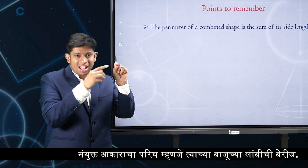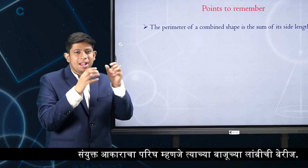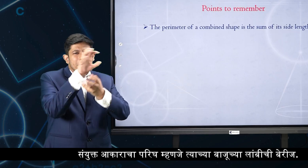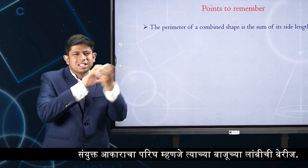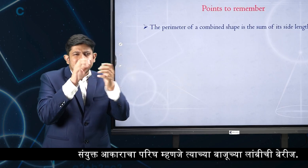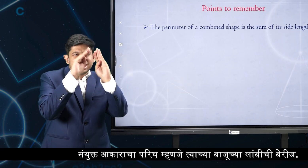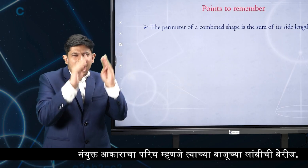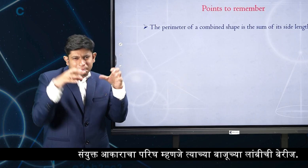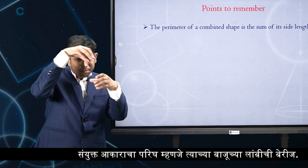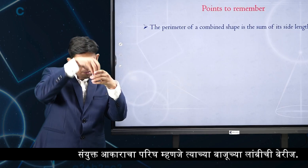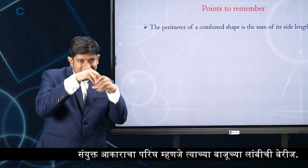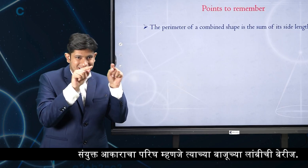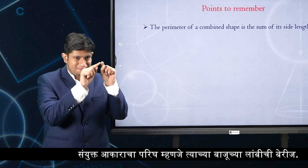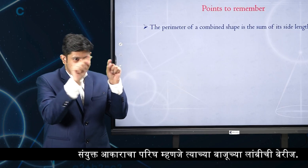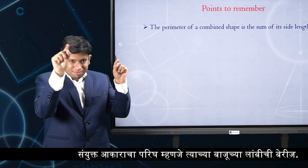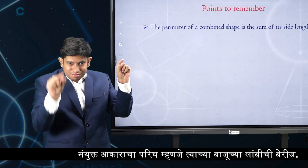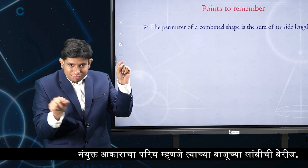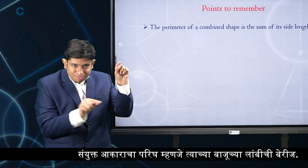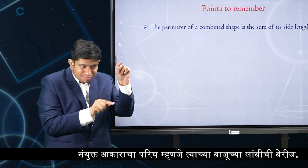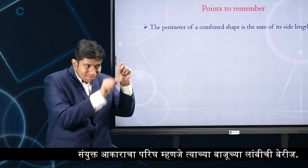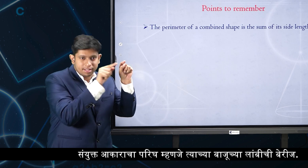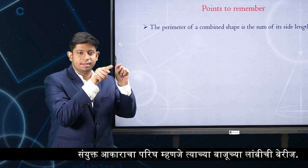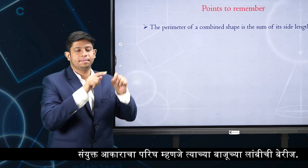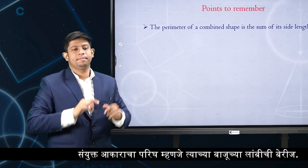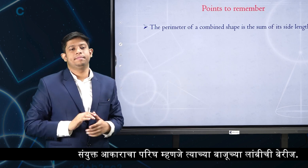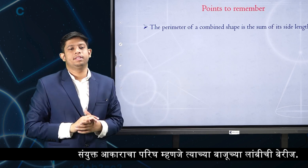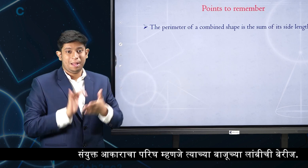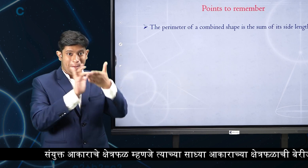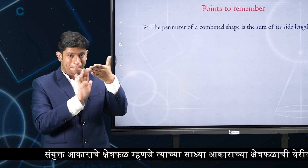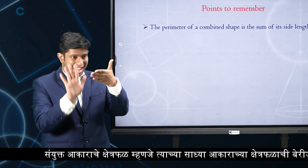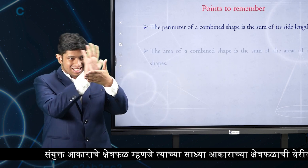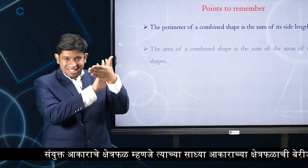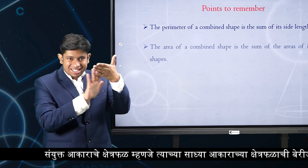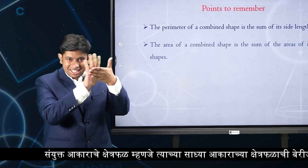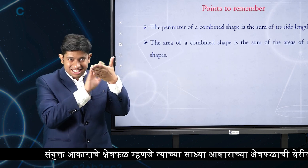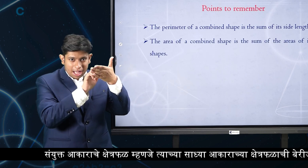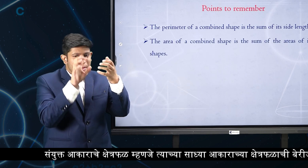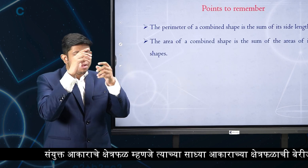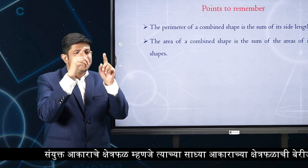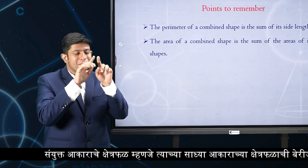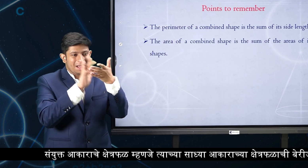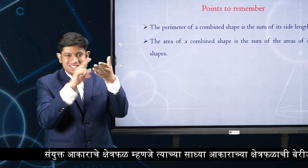परिघ म्हणजे त्याच्या बाजूच्या लांबीची बेरीज. संयुक्त आकाराचे क्षेत्रफळ म्हणजे त्याच्या